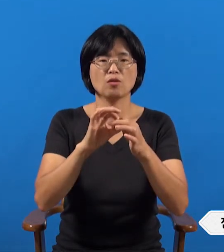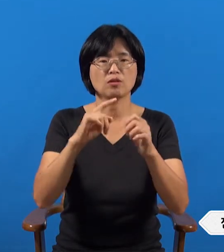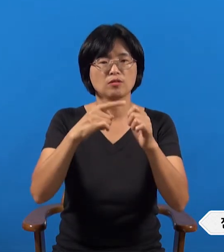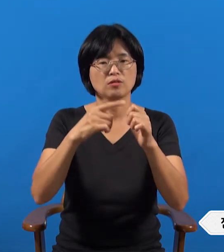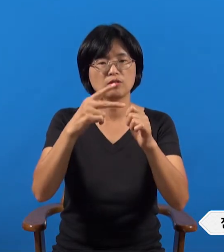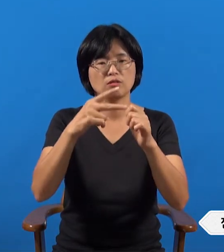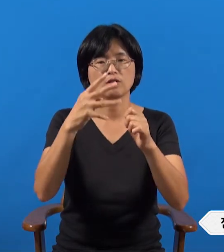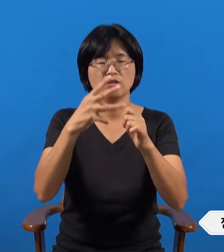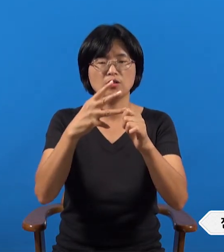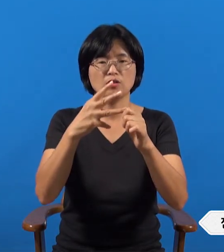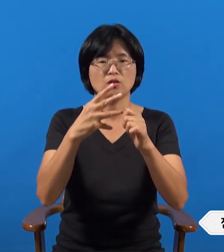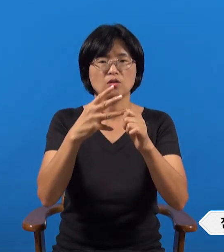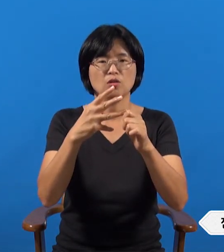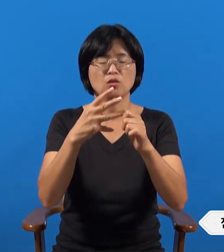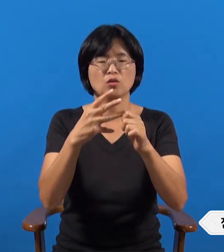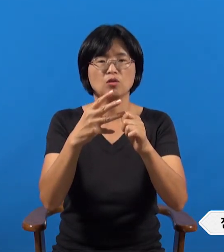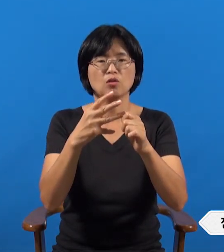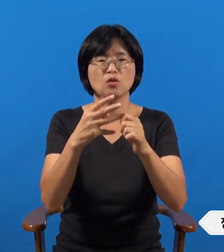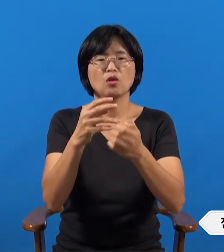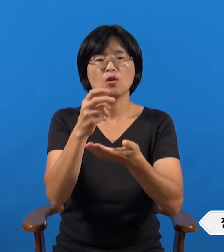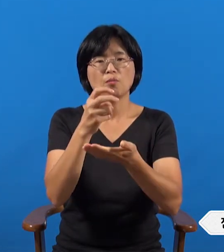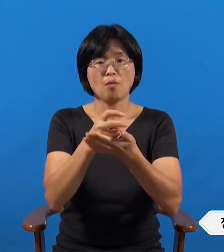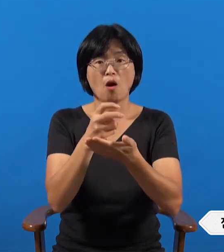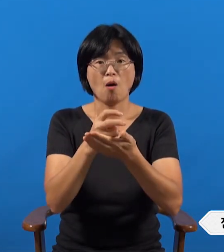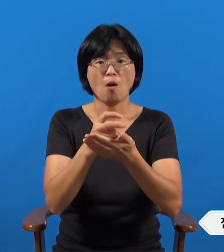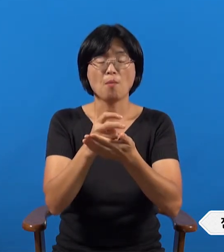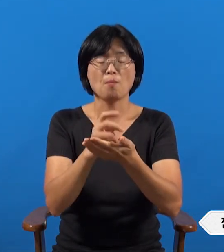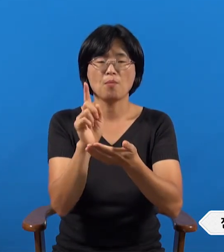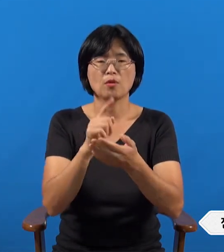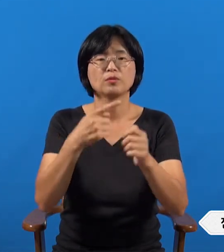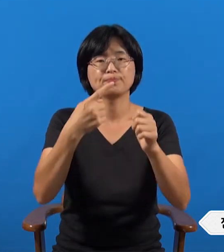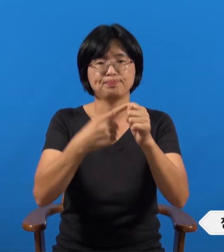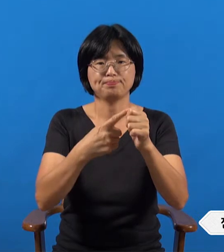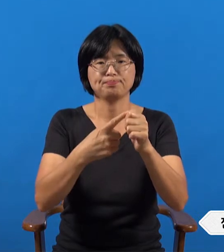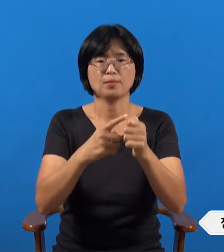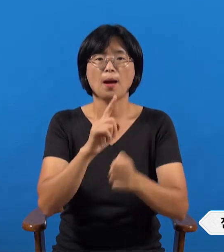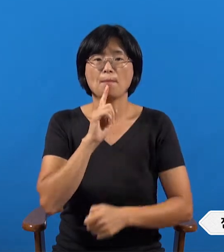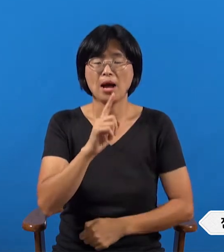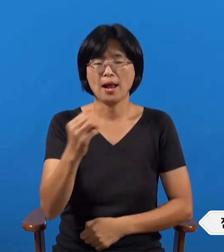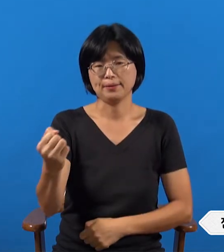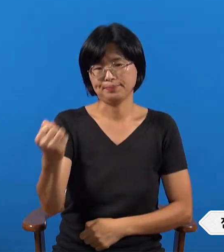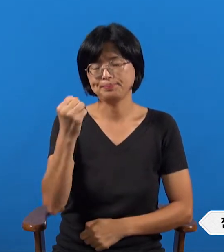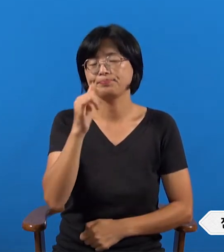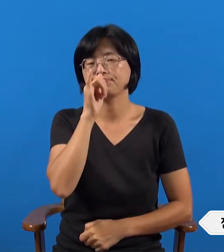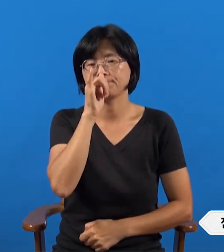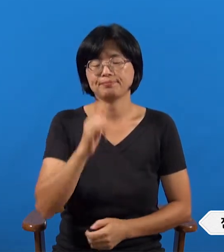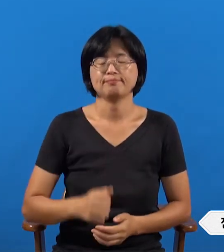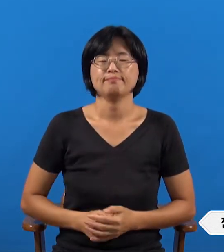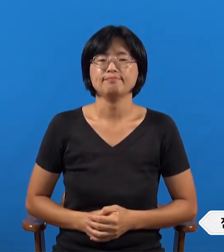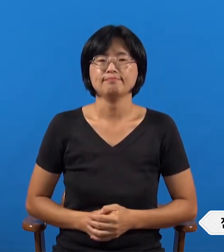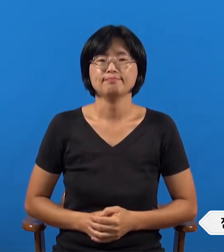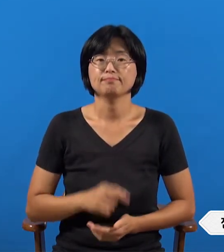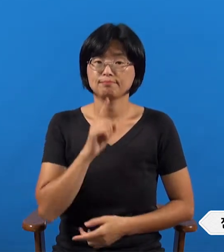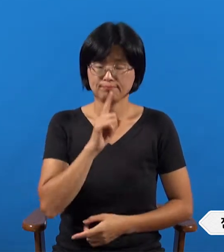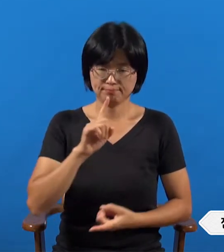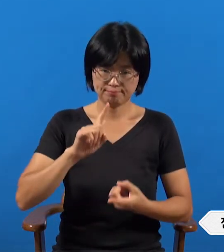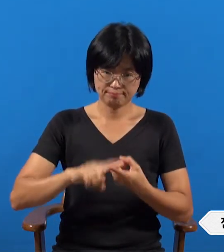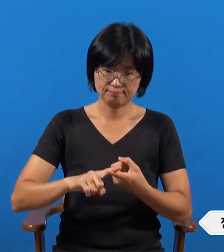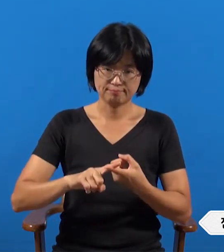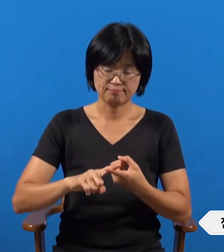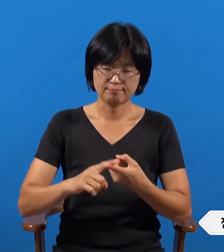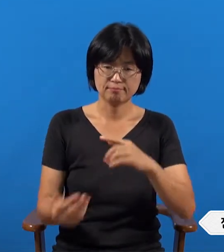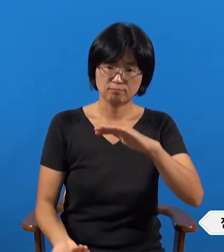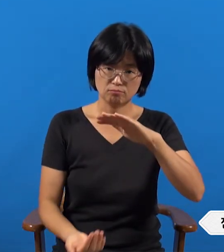중요한 원칙을 살펴봅니다. 첫째로 말에는 파워가 있습니다.